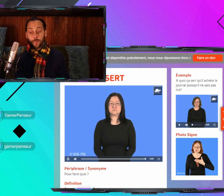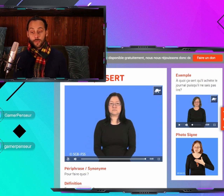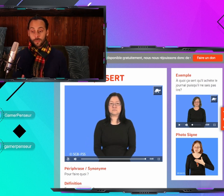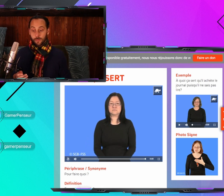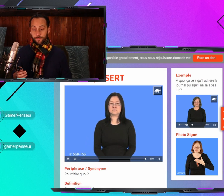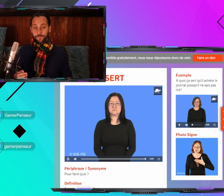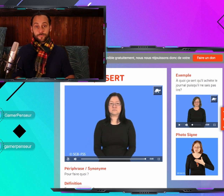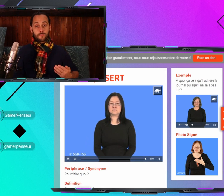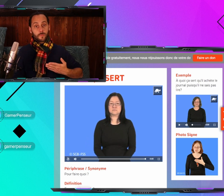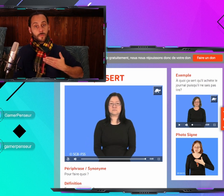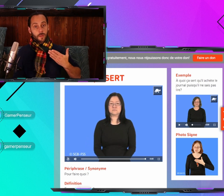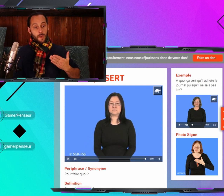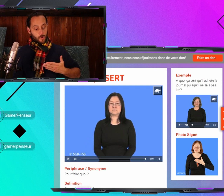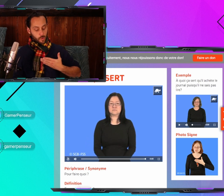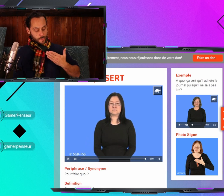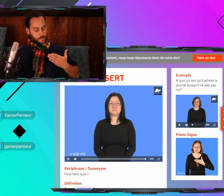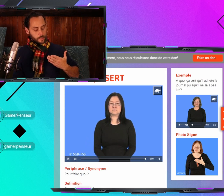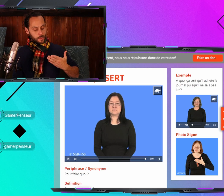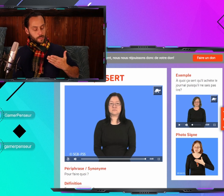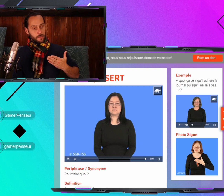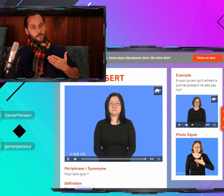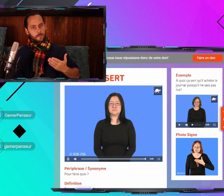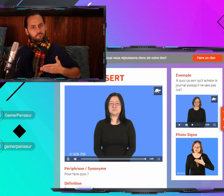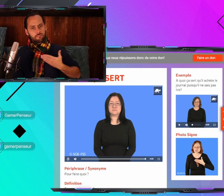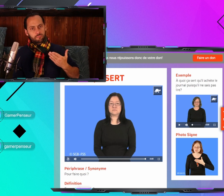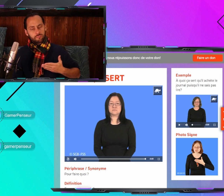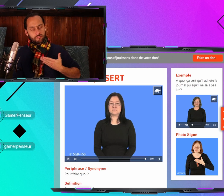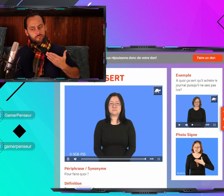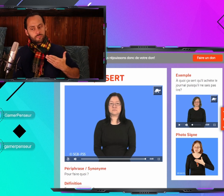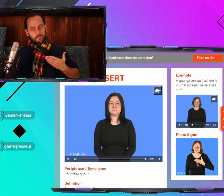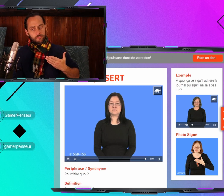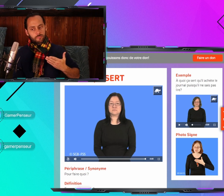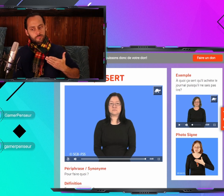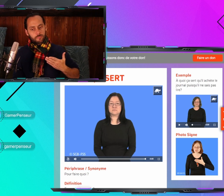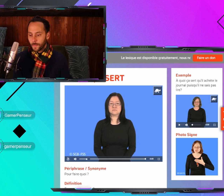Ah, j'ai appris un signe. À quoi ça sert?